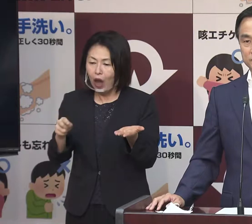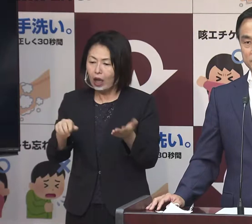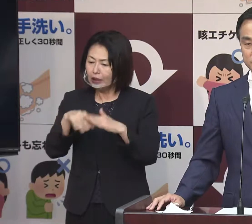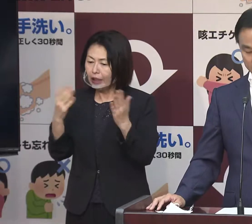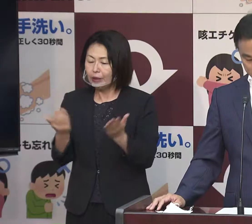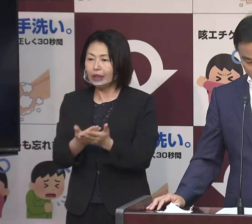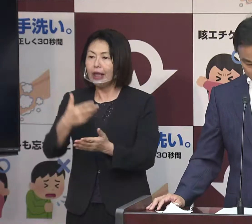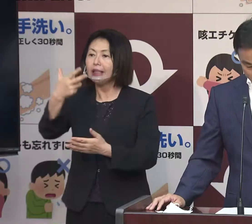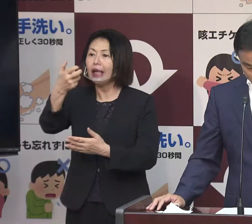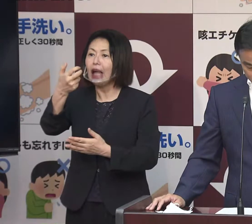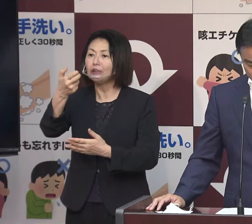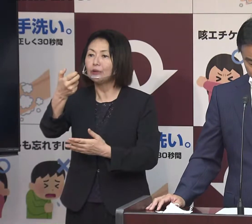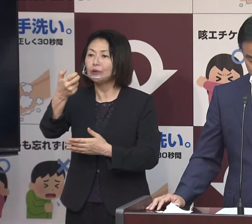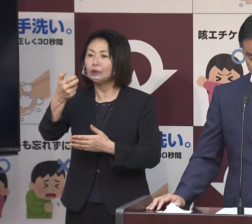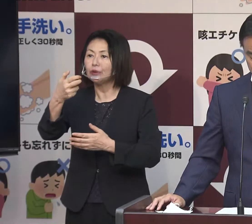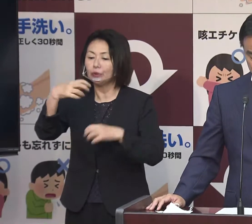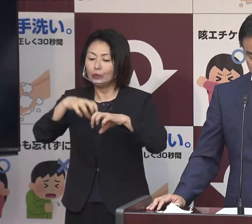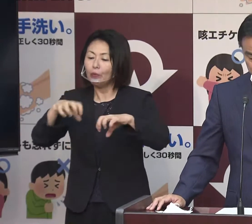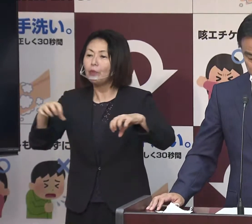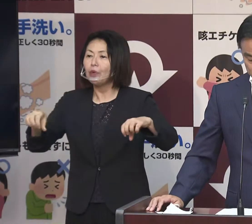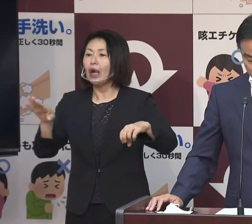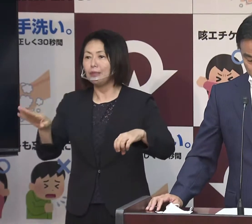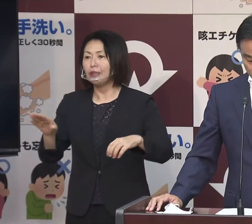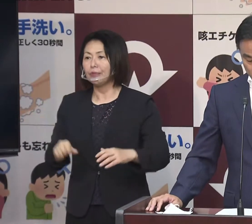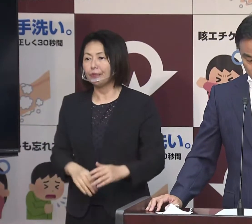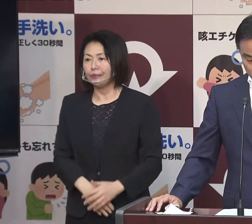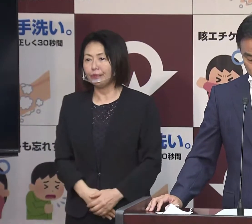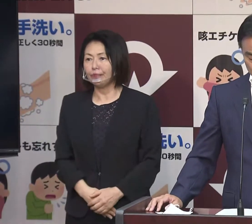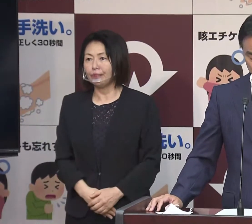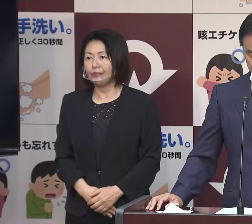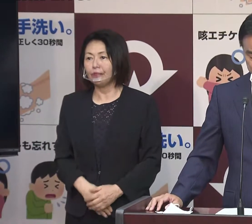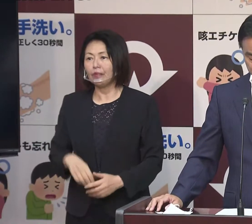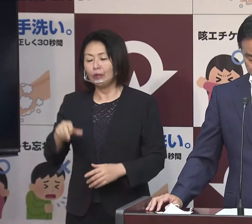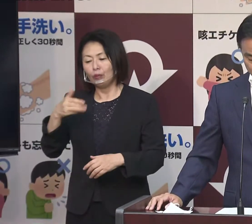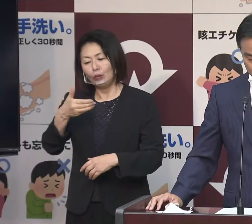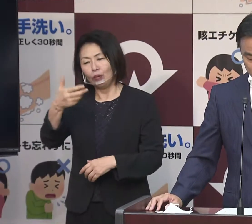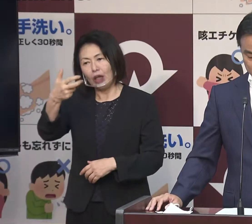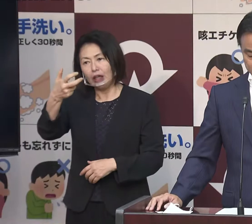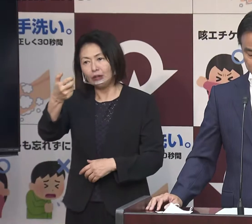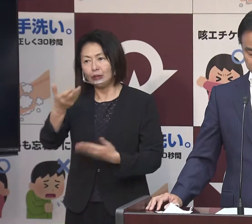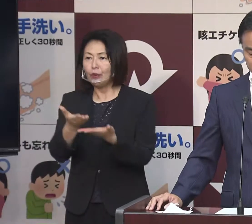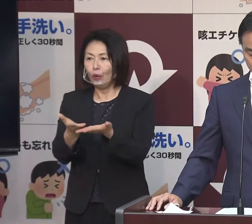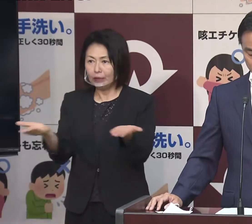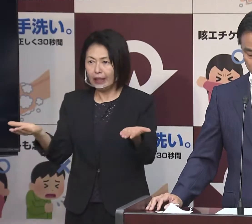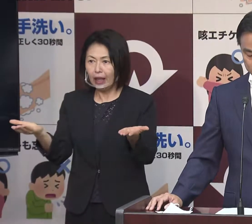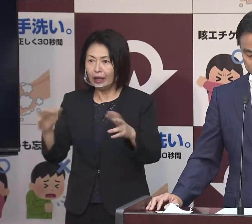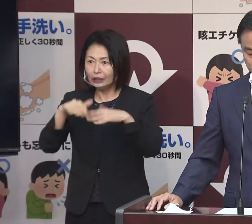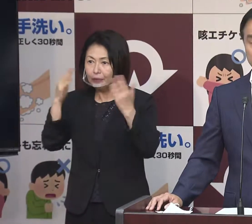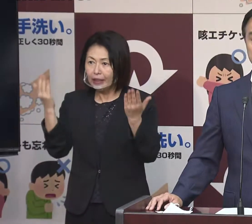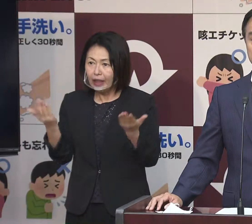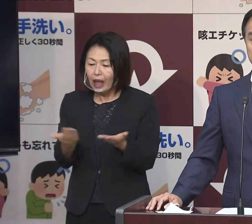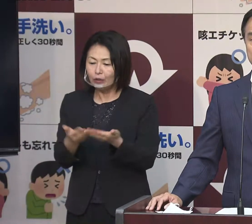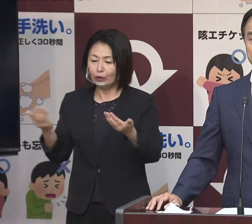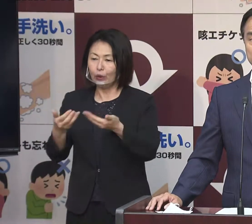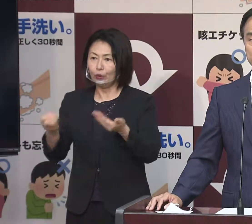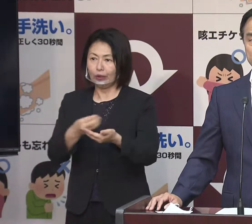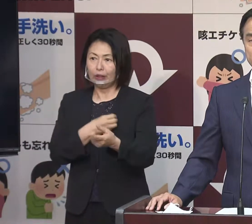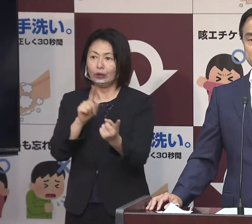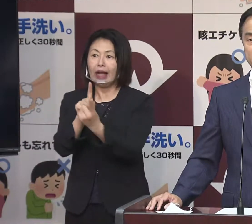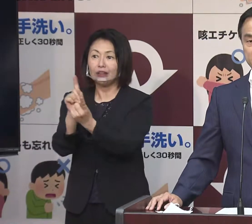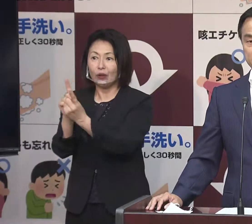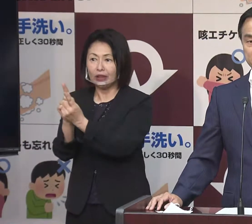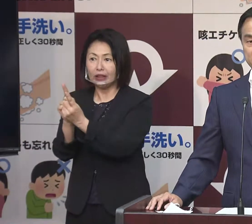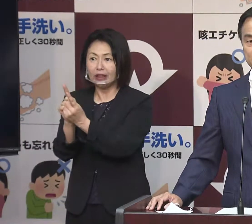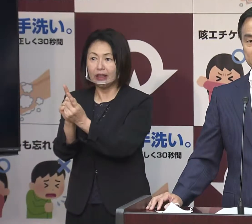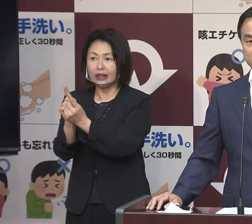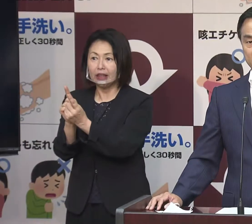70店ぐらいですね、あります。で、この70店舗のですね、すべての従業員を対象に、一